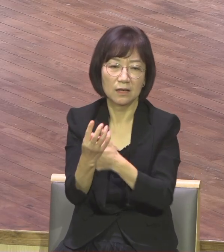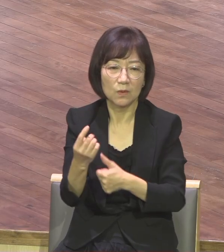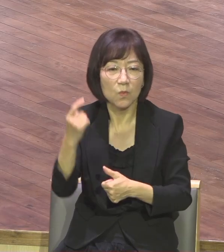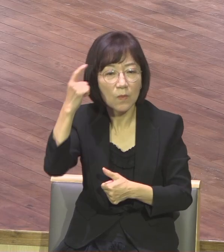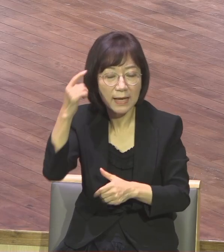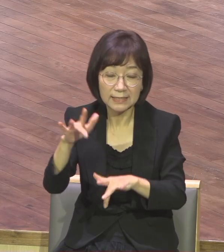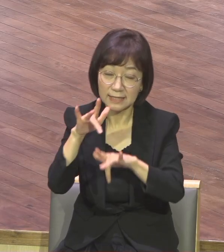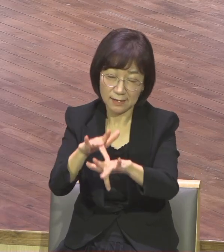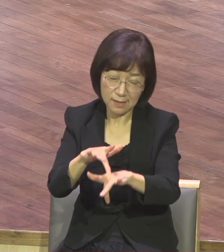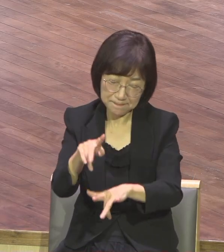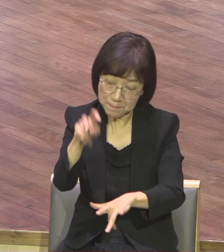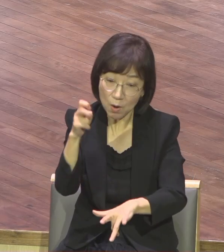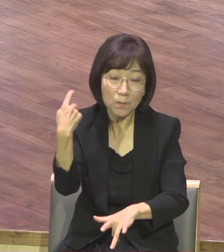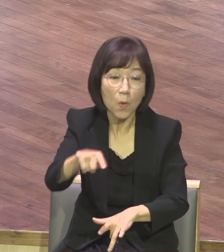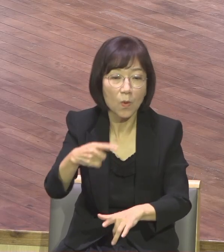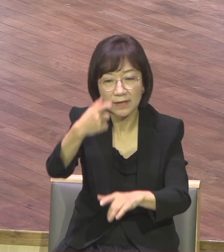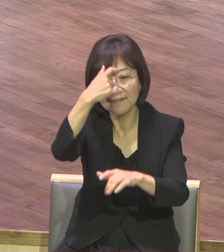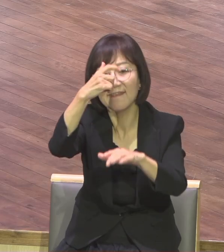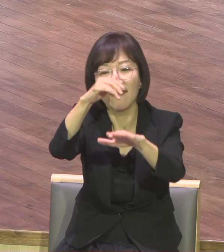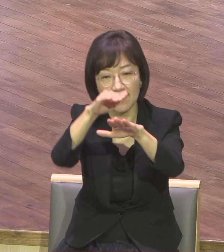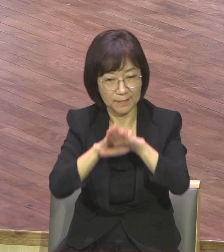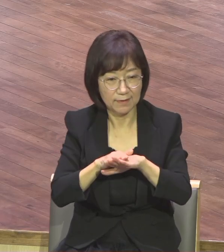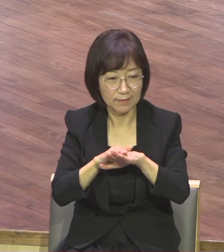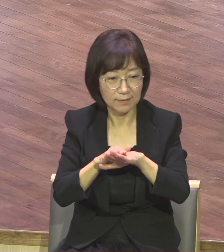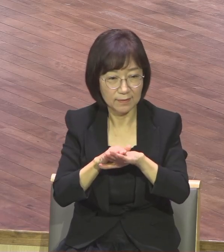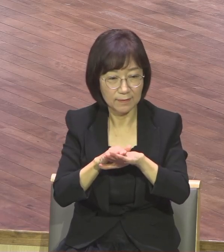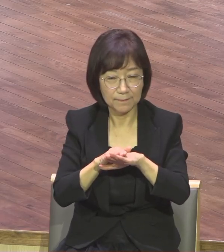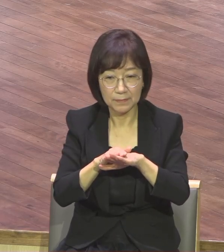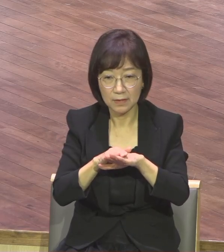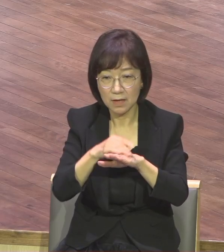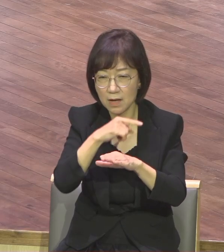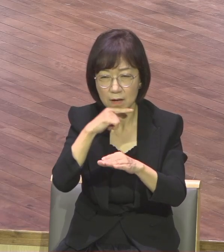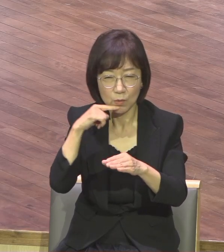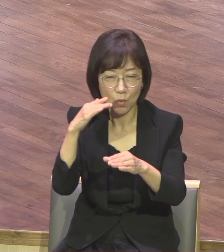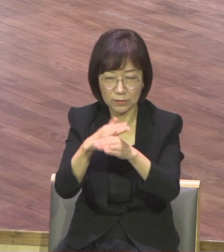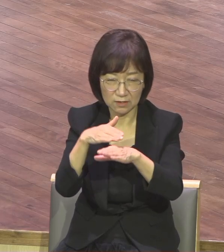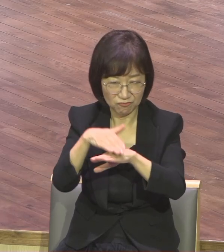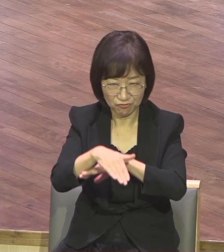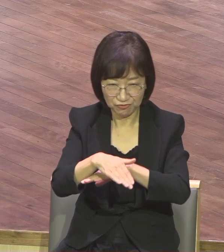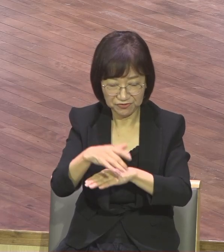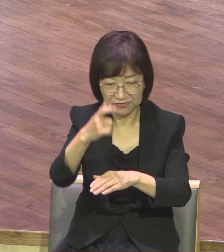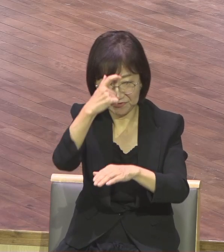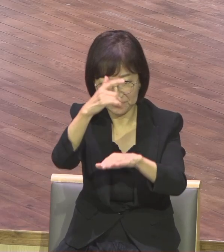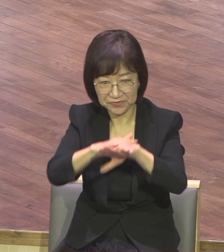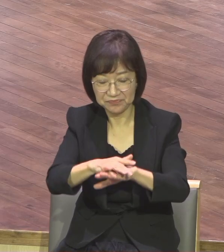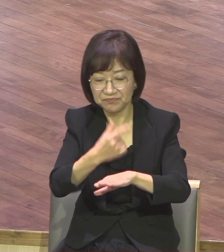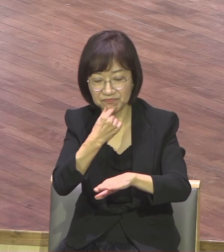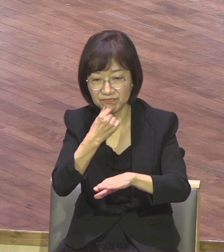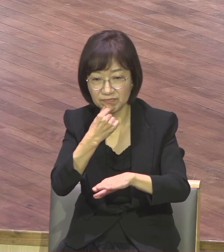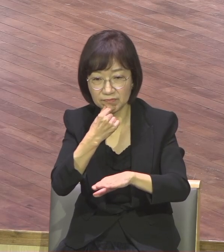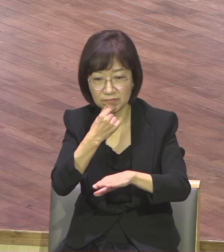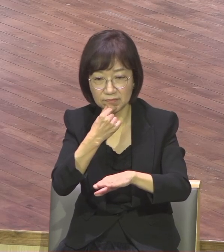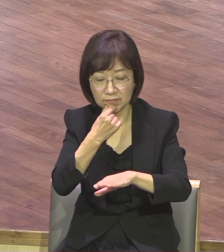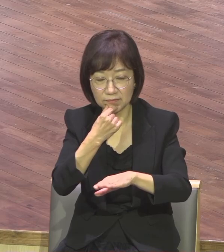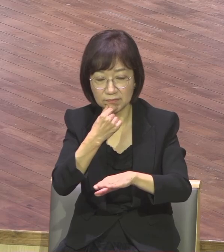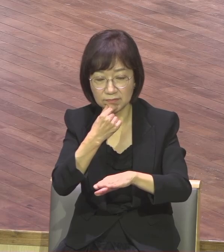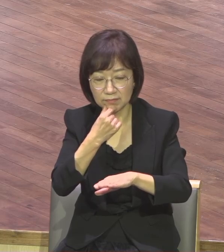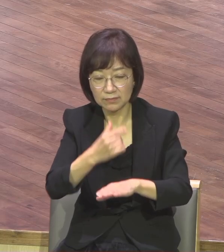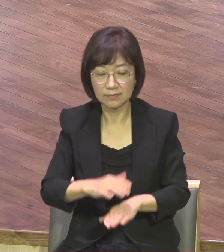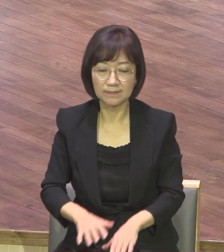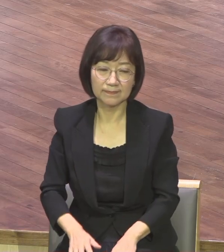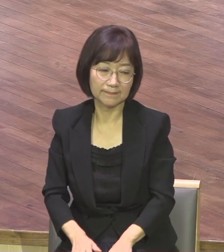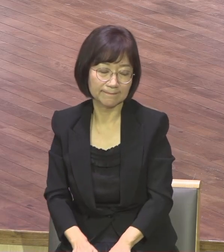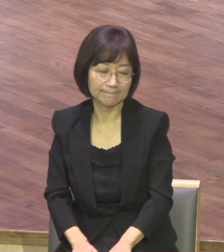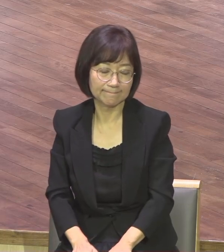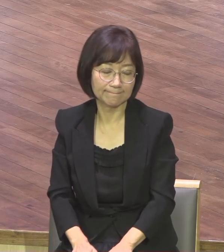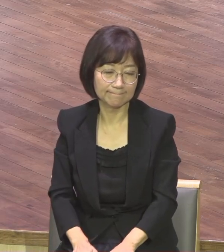제일 싫어하니까 사단이. 그 시기 공산주의 시기가 예배 못 드리도록 완전히 예배 못 드리면 믿는 사람